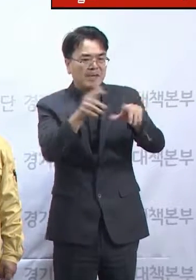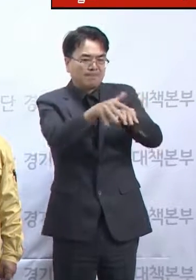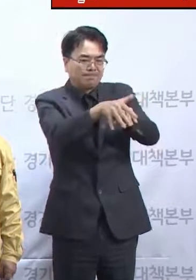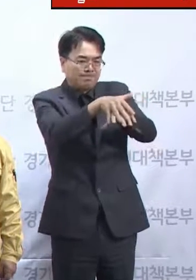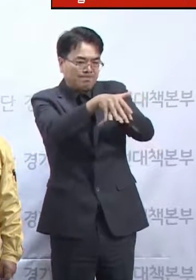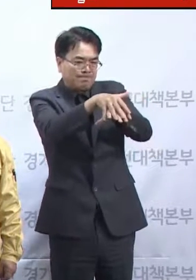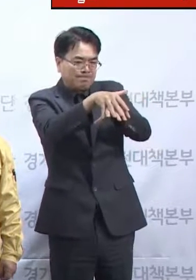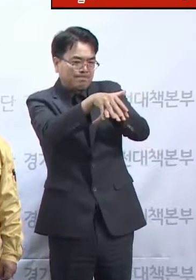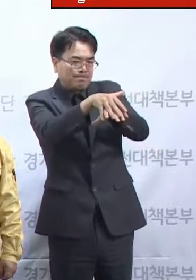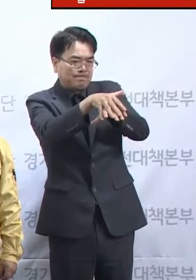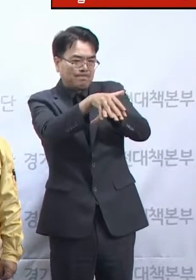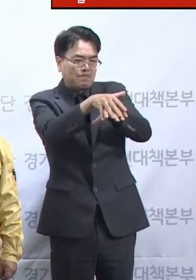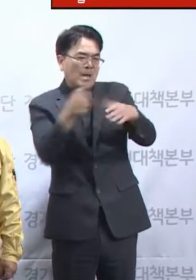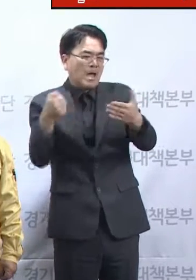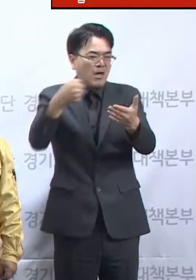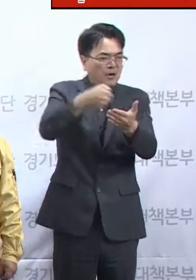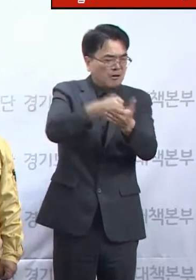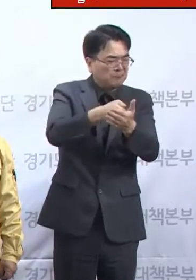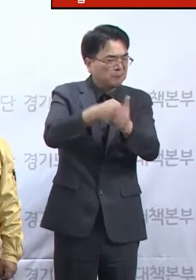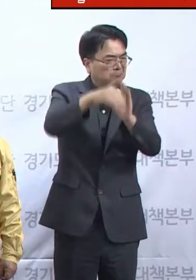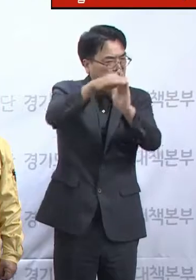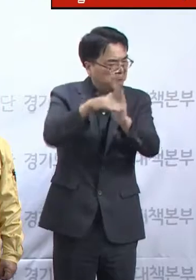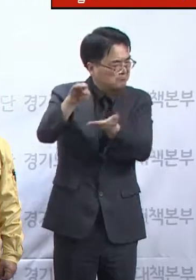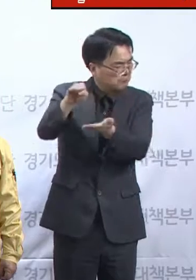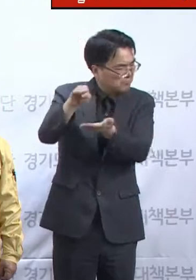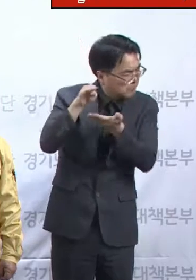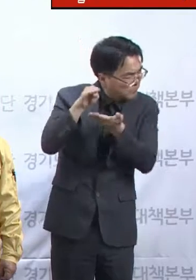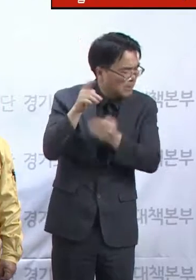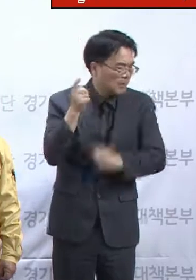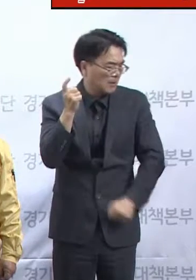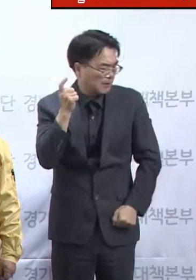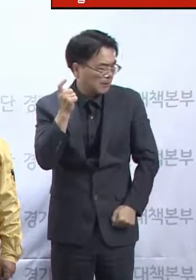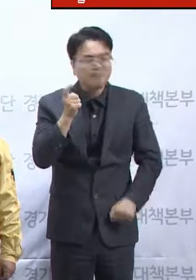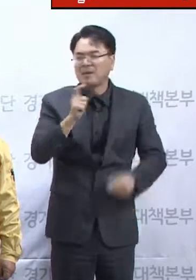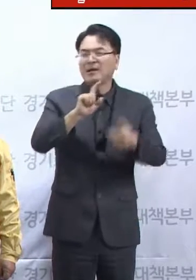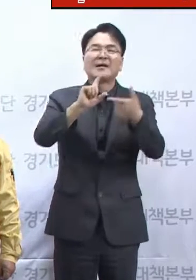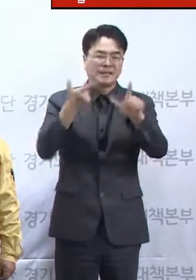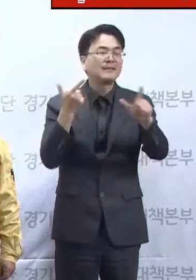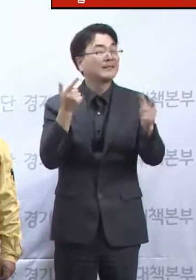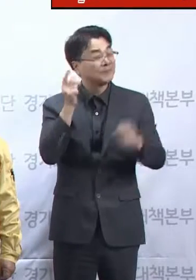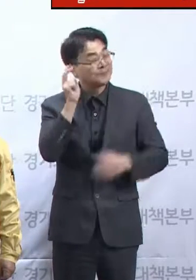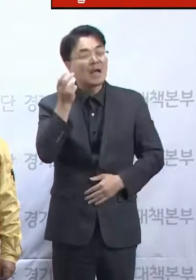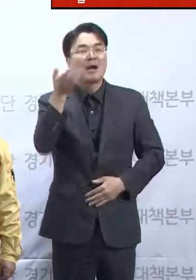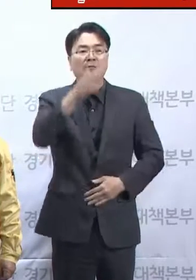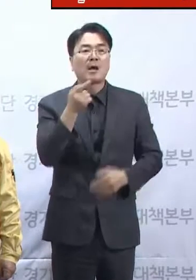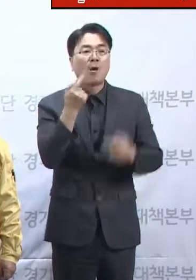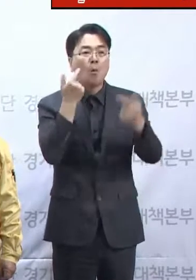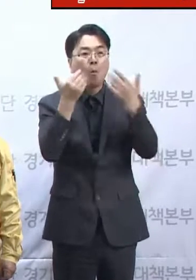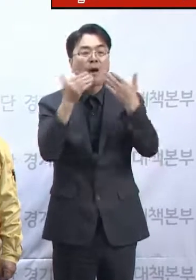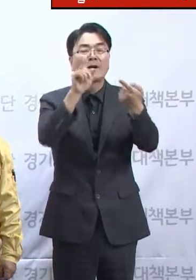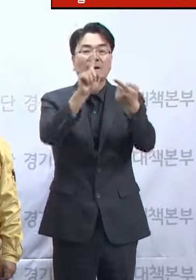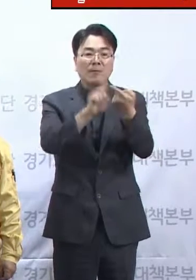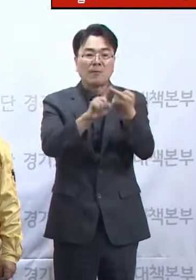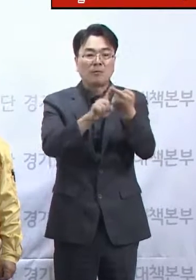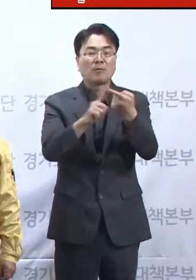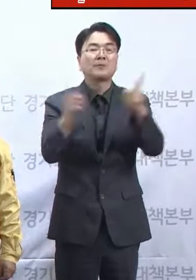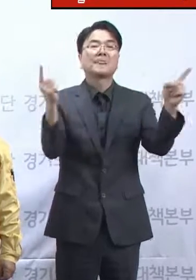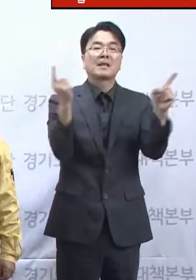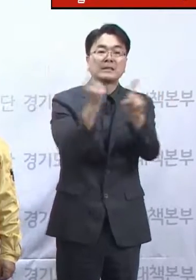그렇게 결정했다는 얘기도 있습니다만 뭐 그럴 것 같지는 않고 그러나 분명한 것은